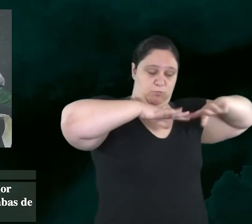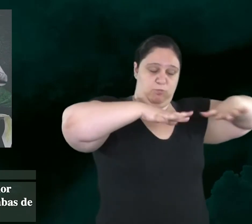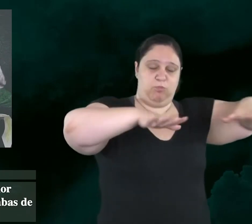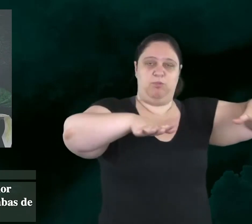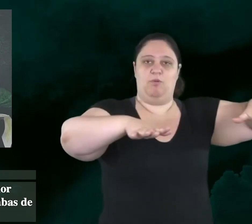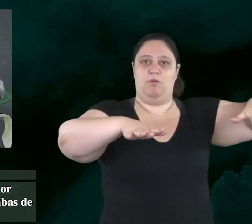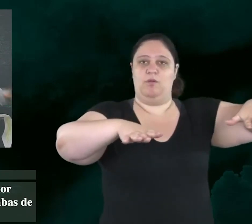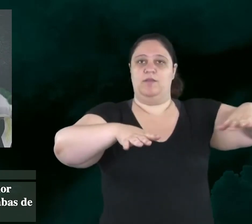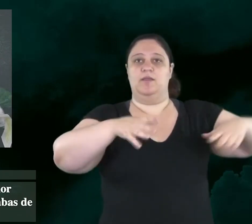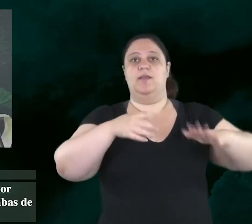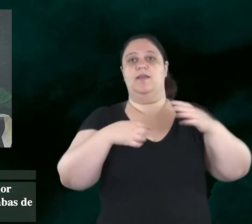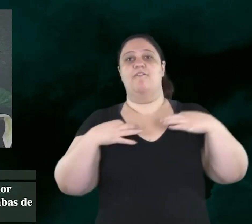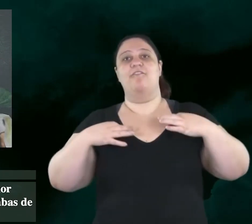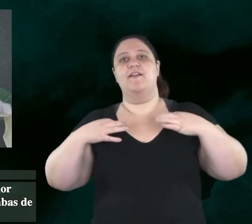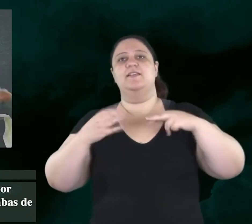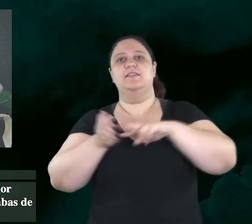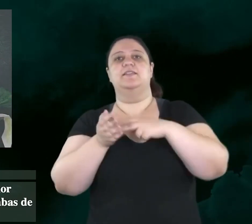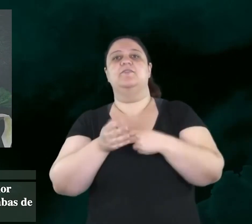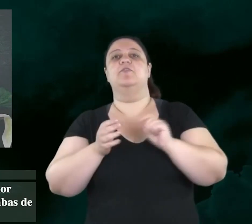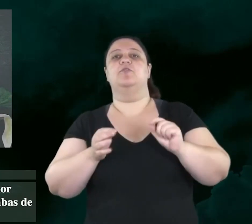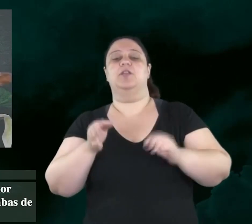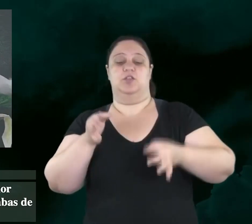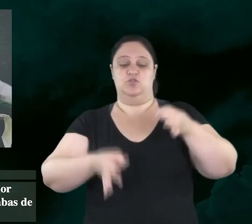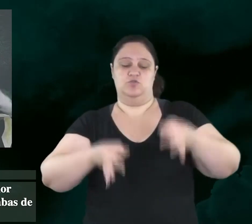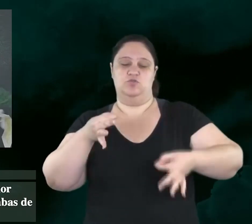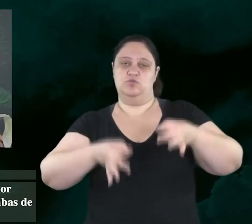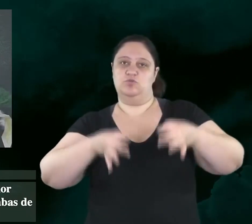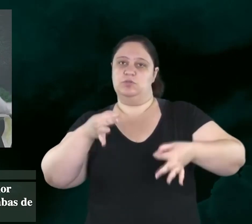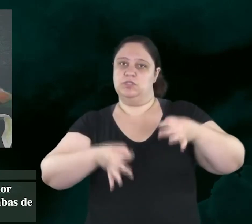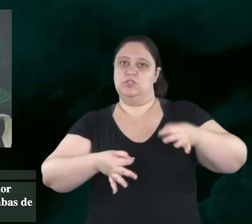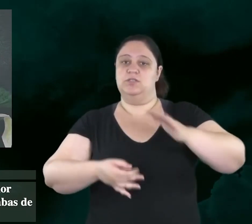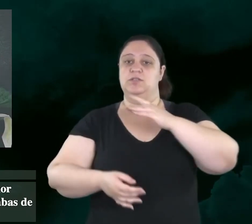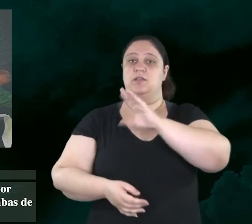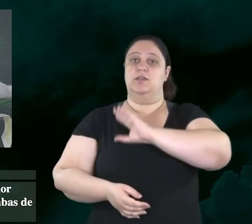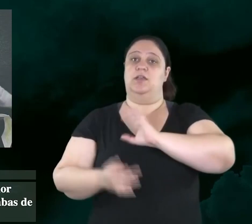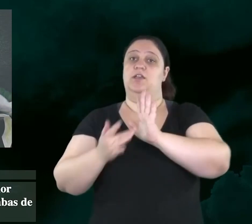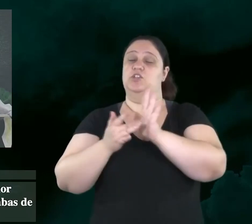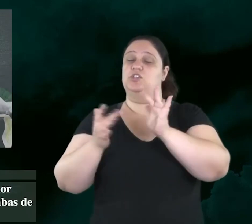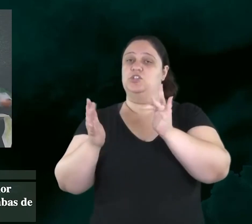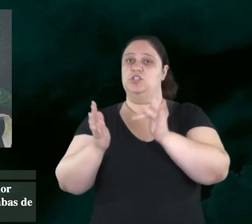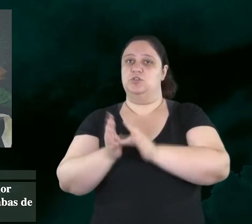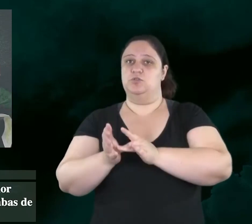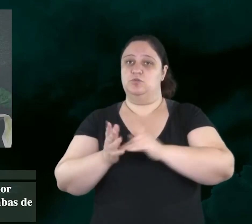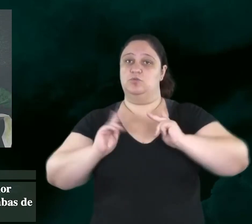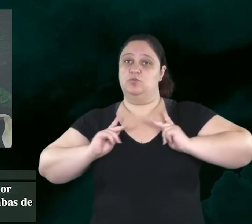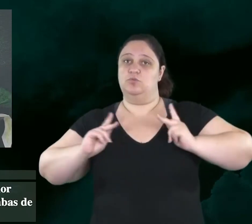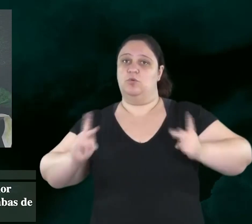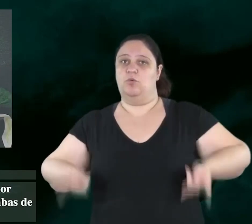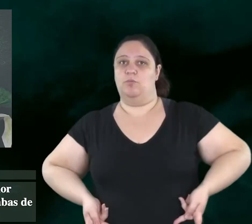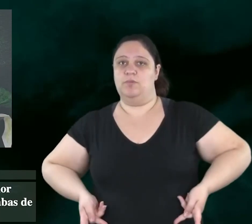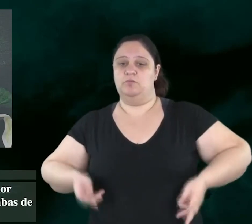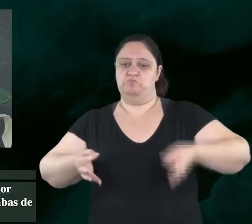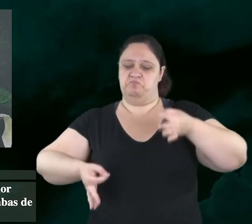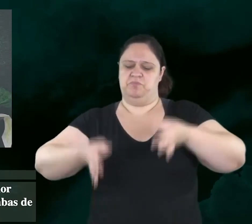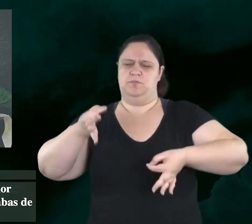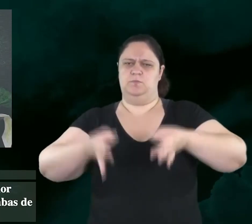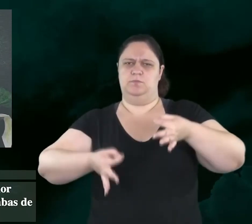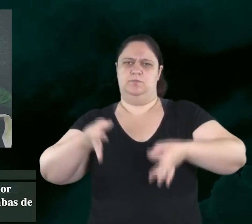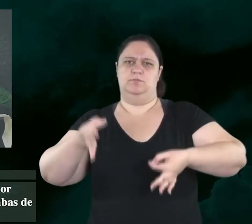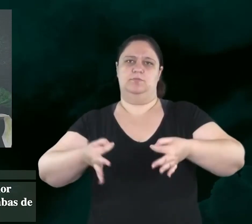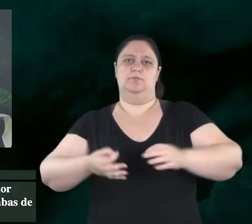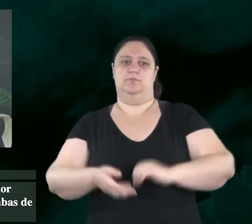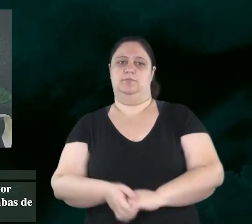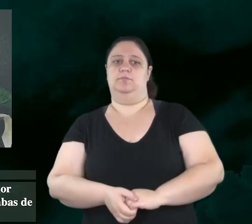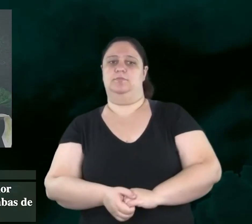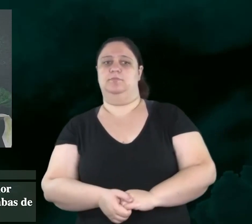sua humanidade, a sua conduta, a sua justiça, na sua humanidade.